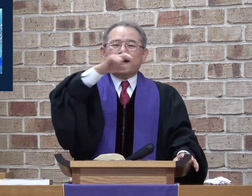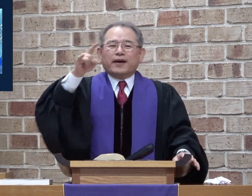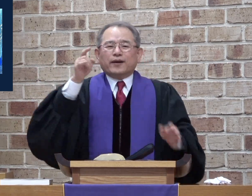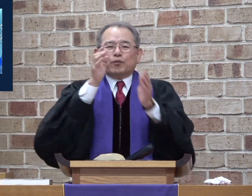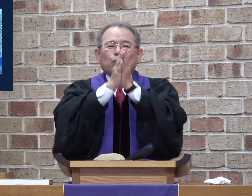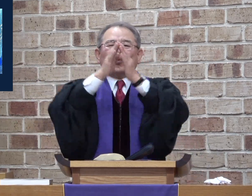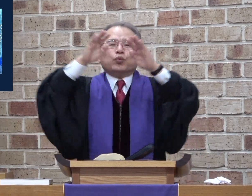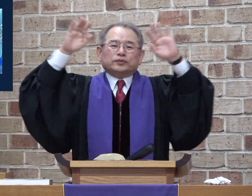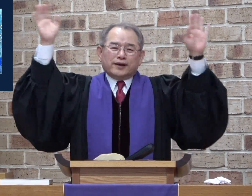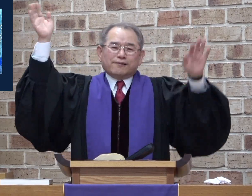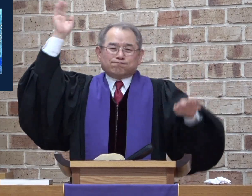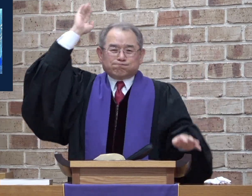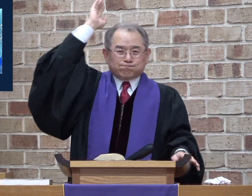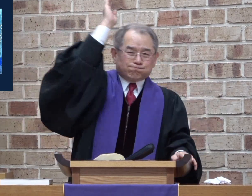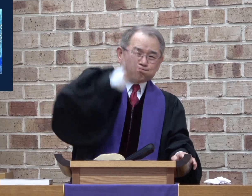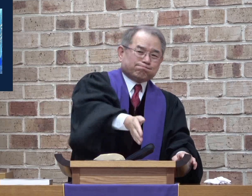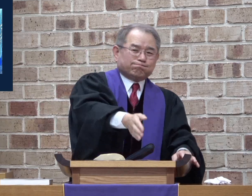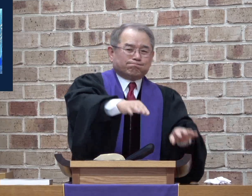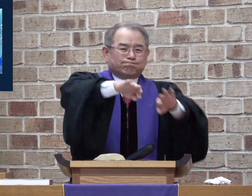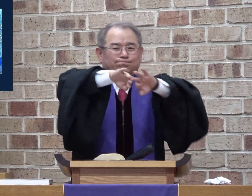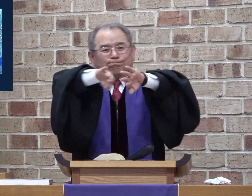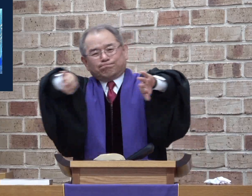모세가 홍해를 가를 때